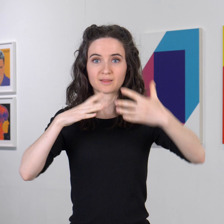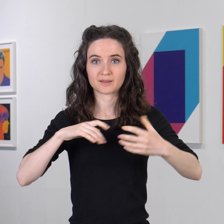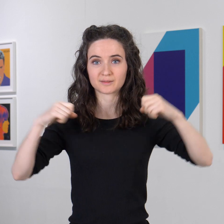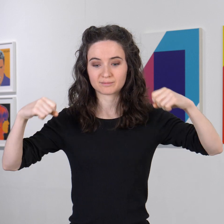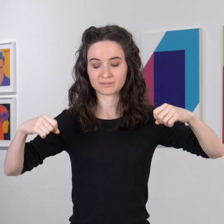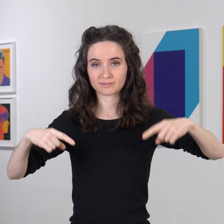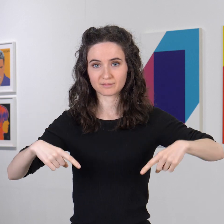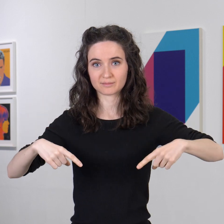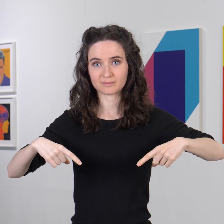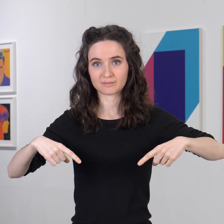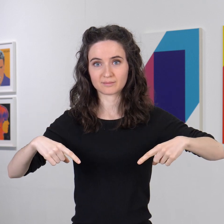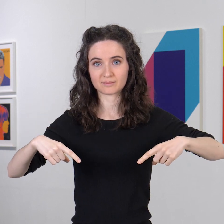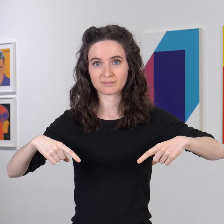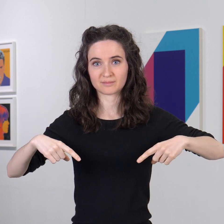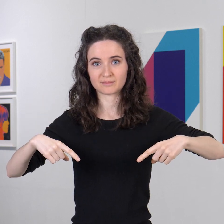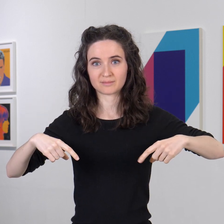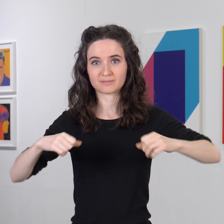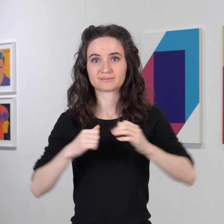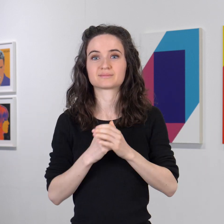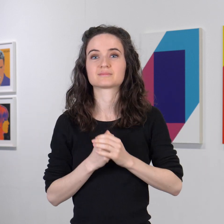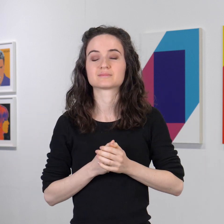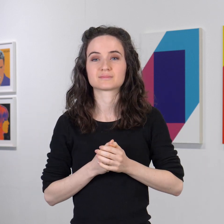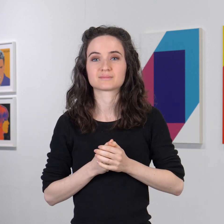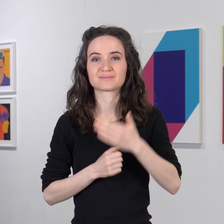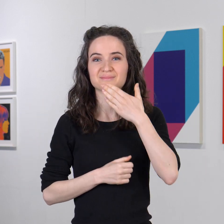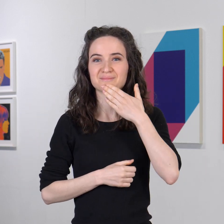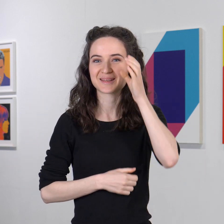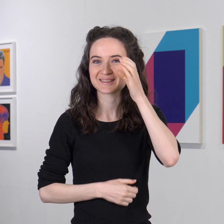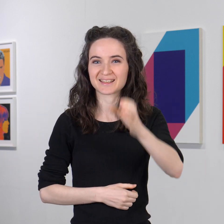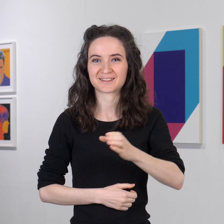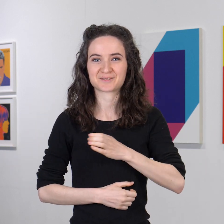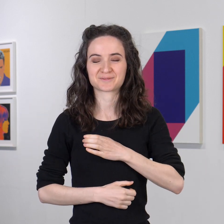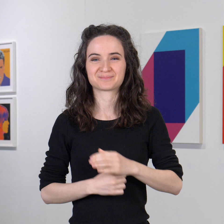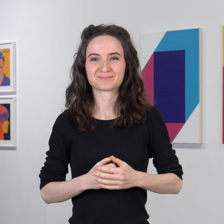Merci de votre attention.